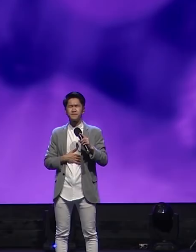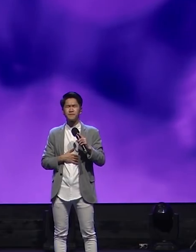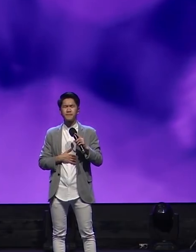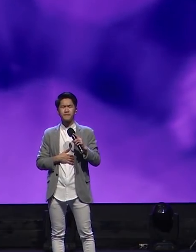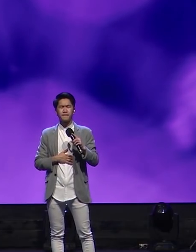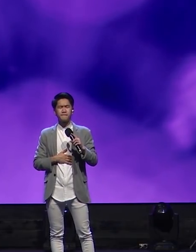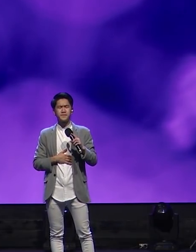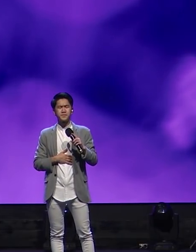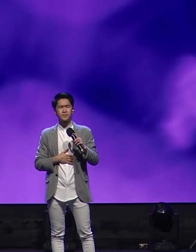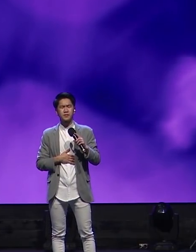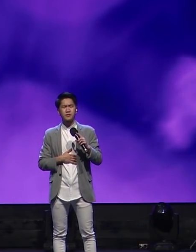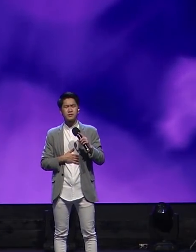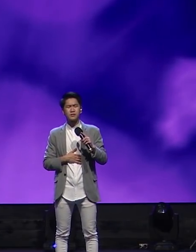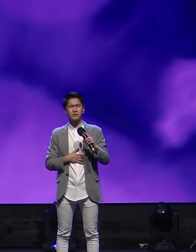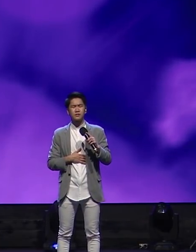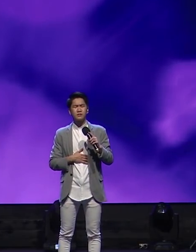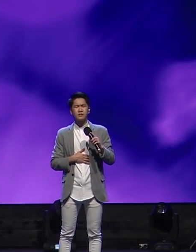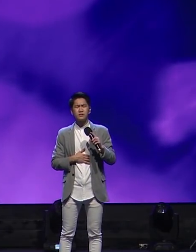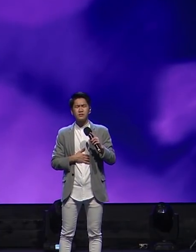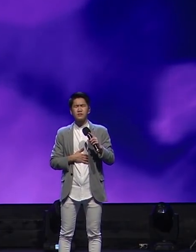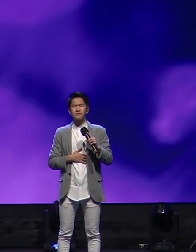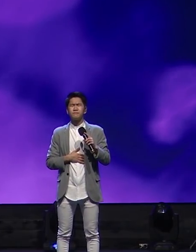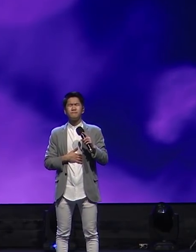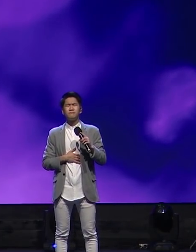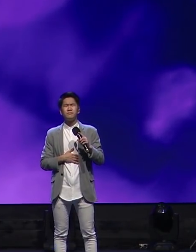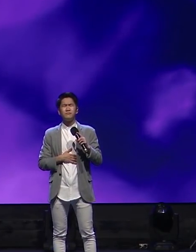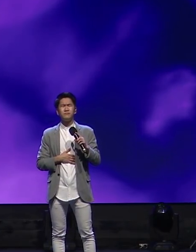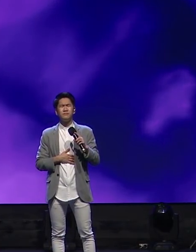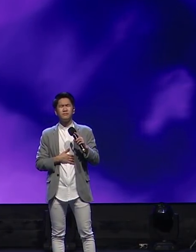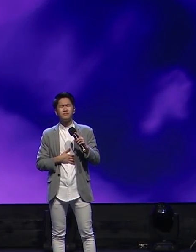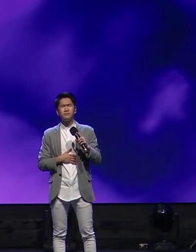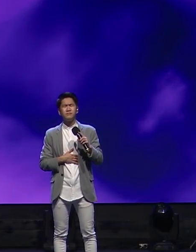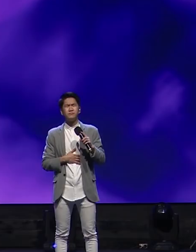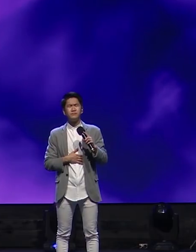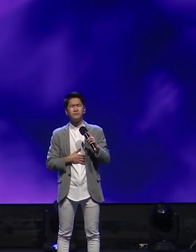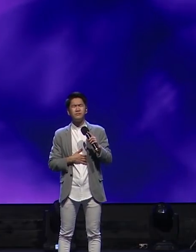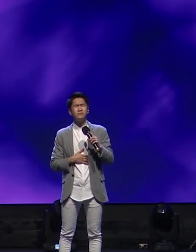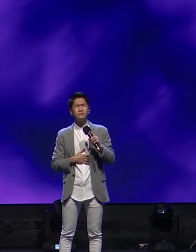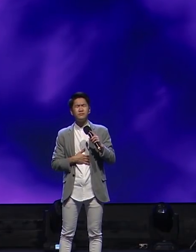Dalam tinggal tenang terletak kekuatan kami.